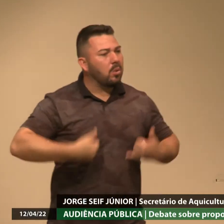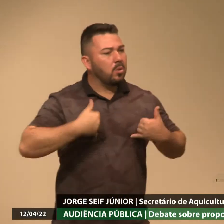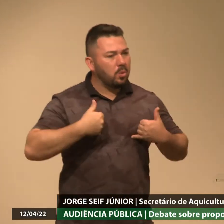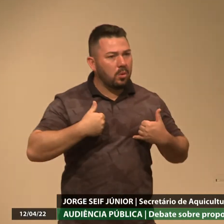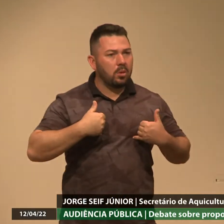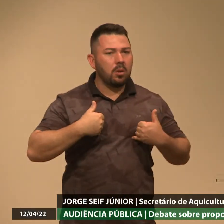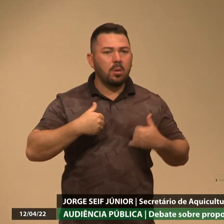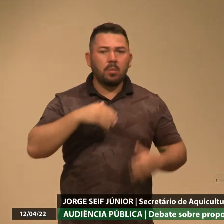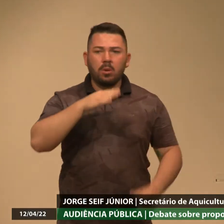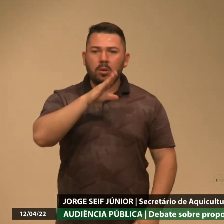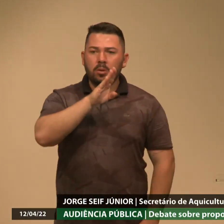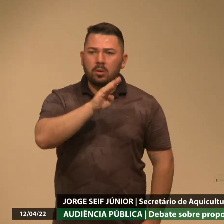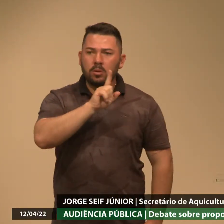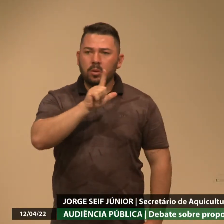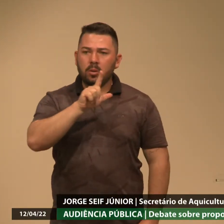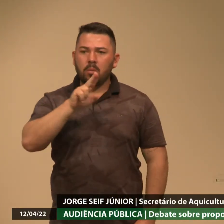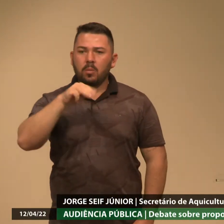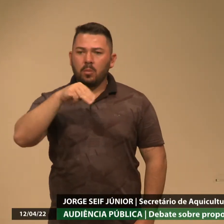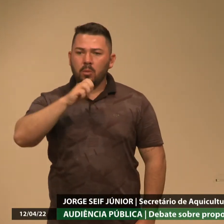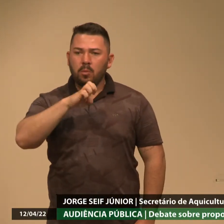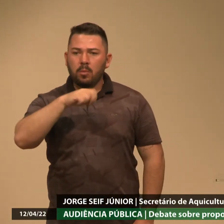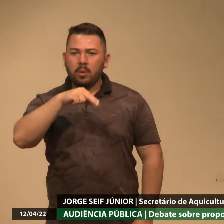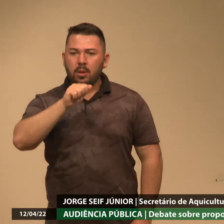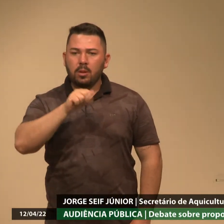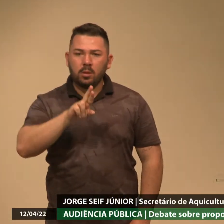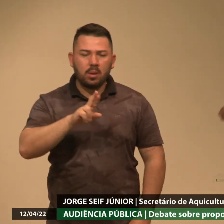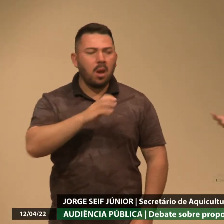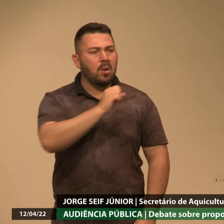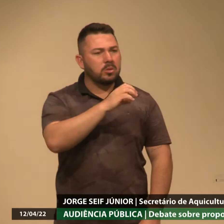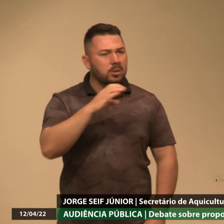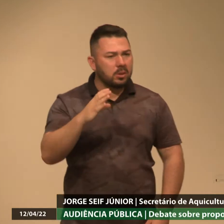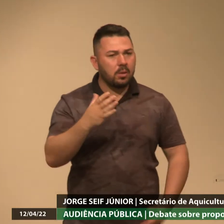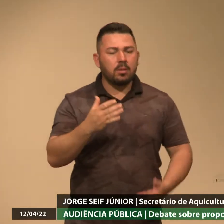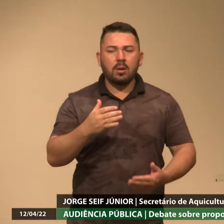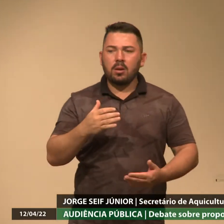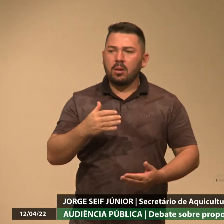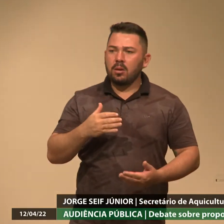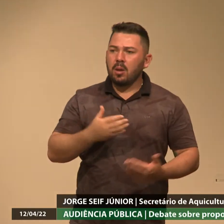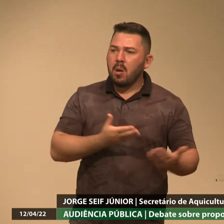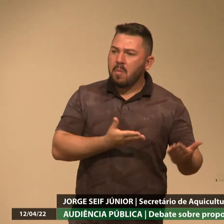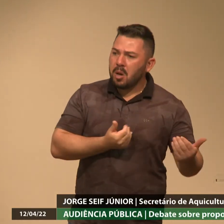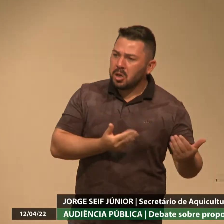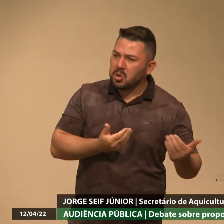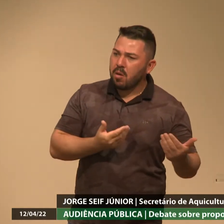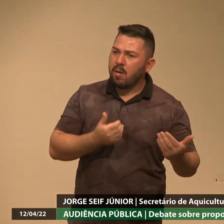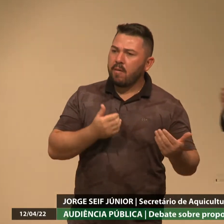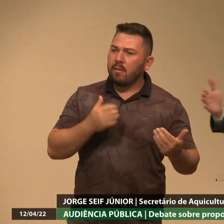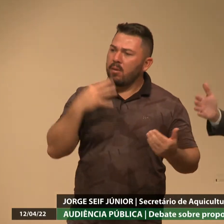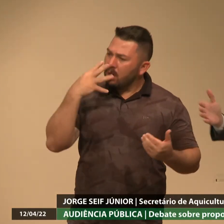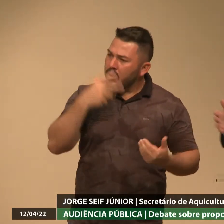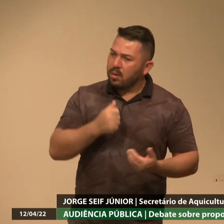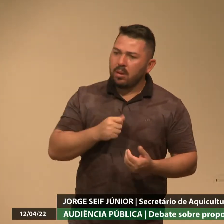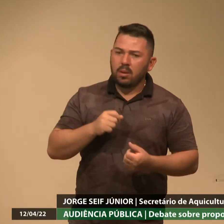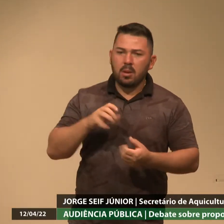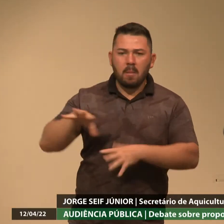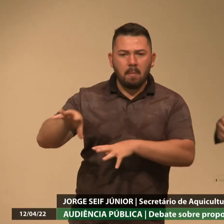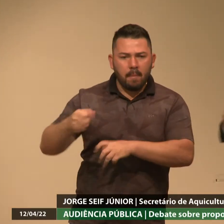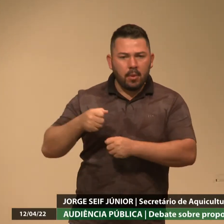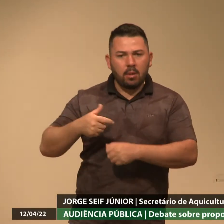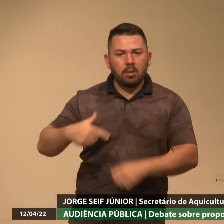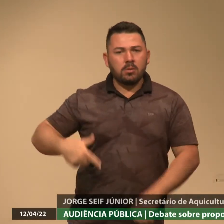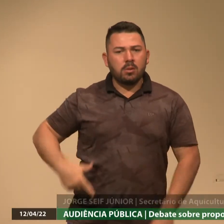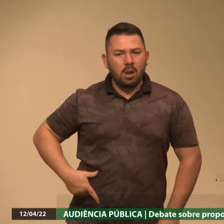para nossa Blumenau um orgulho para nossa Santa Catarina uma jovem linda pegando armas fazendo ali a